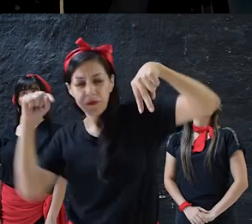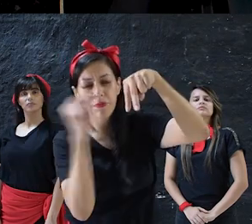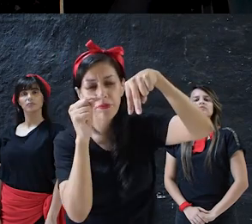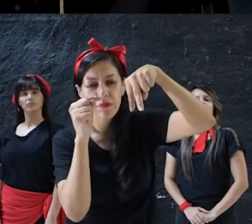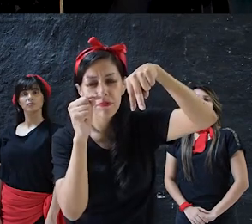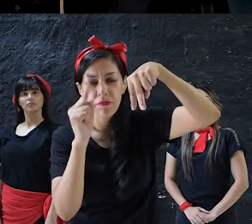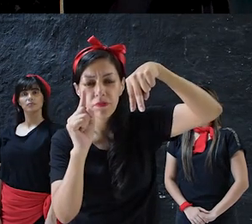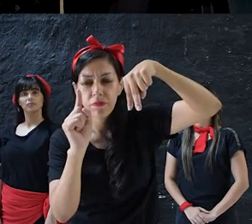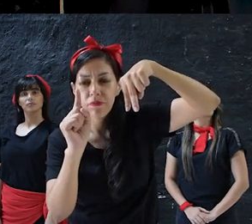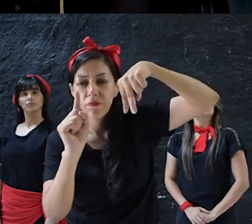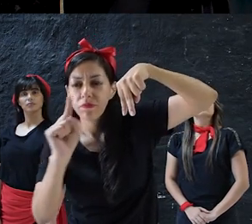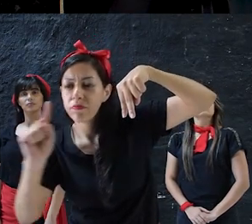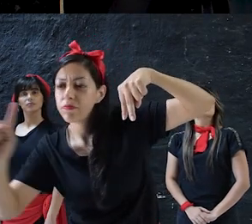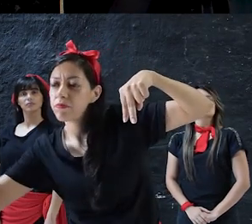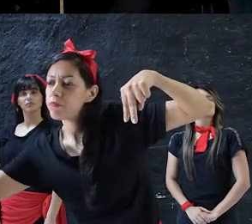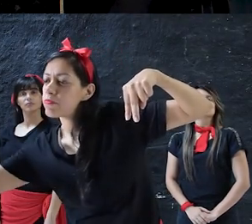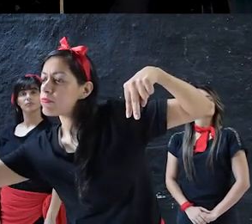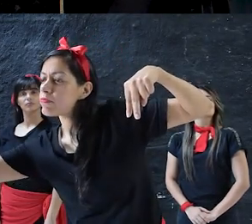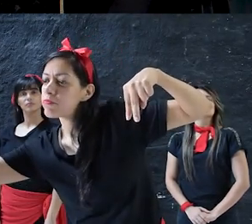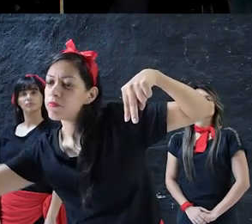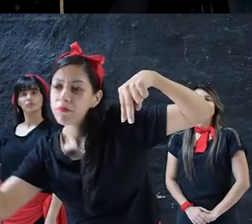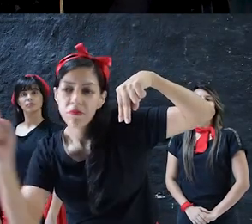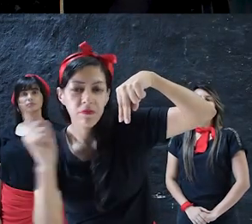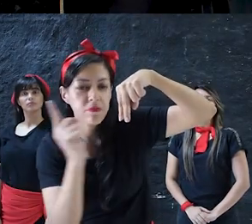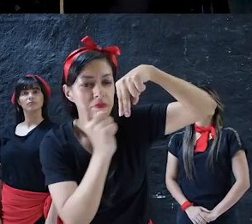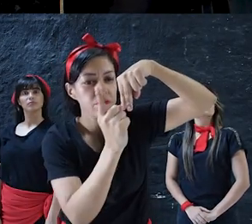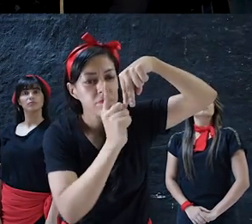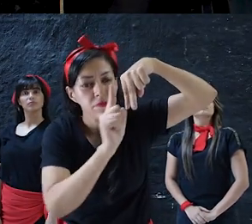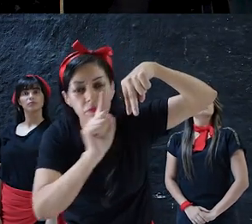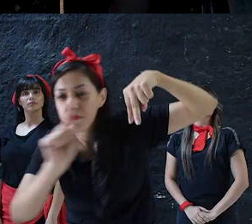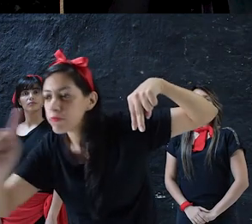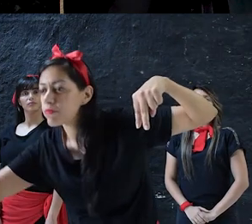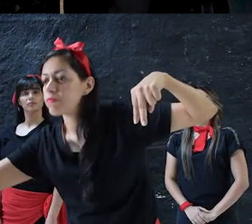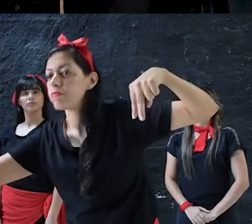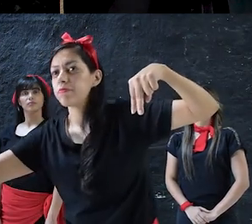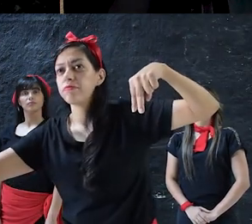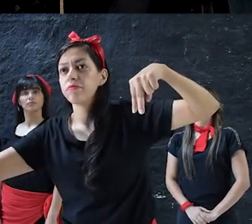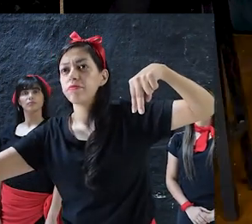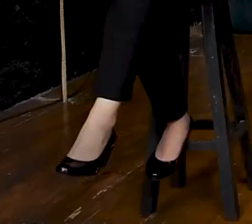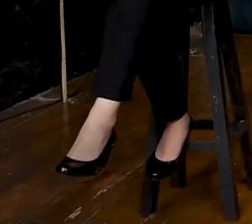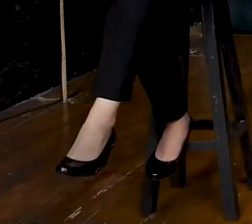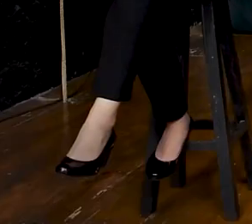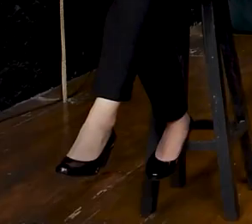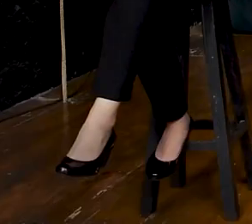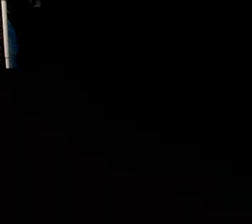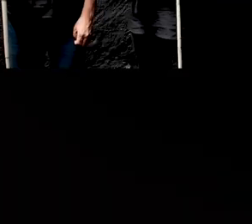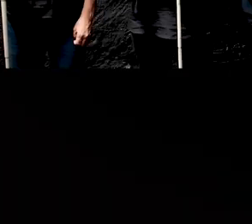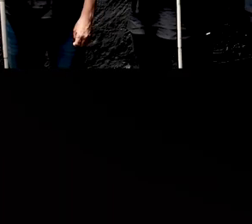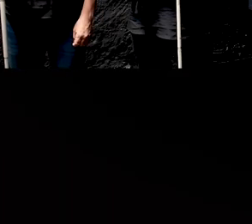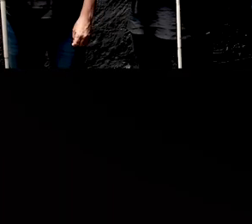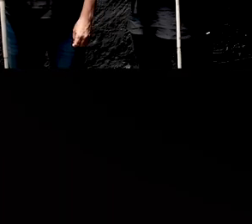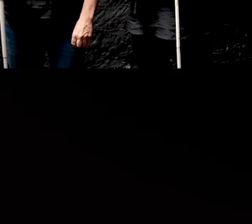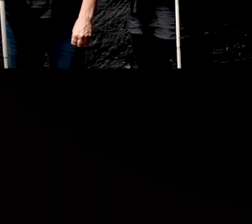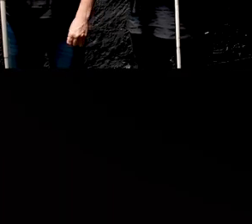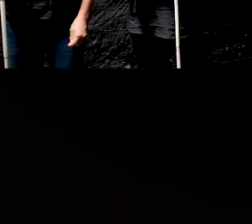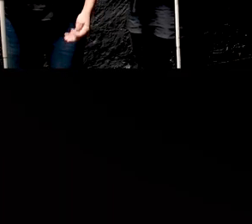ya la línea perdí, se fijan si voy, si vengo o si fui. Se